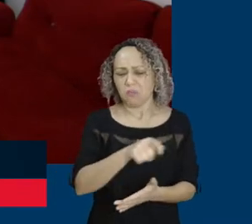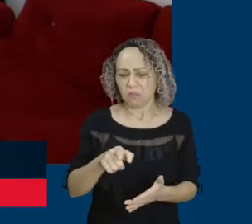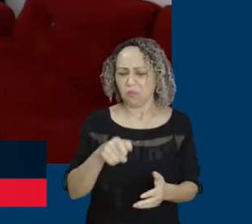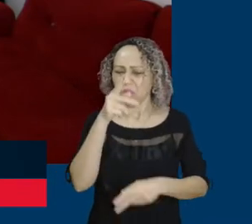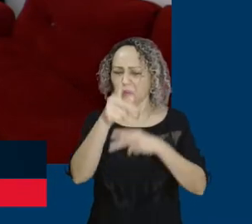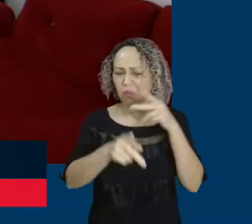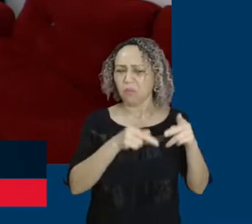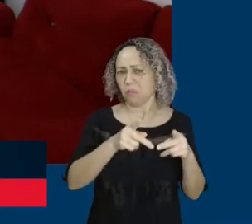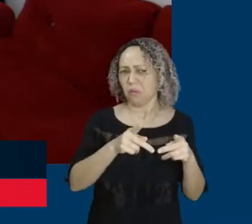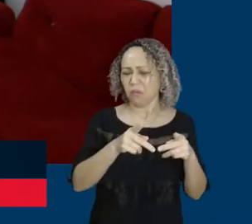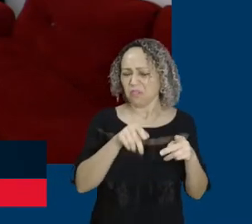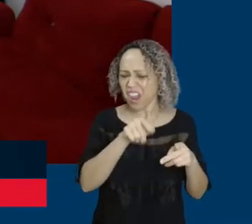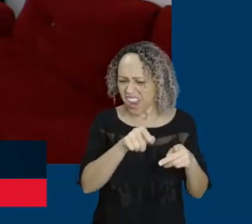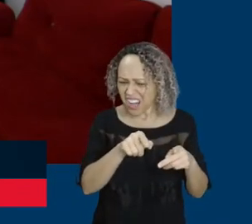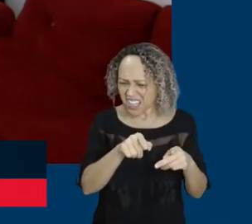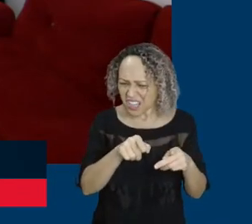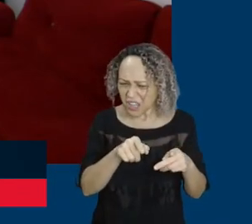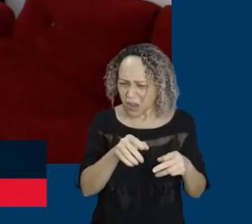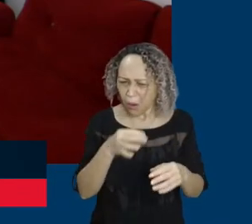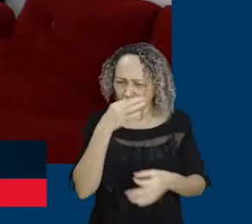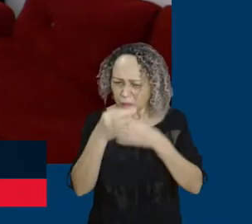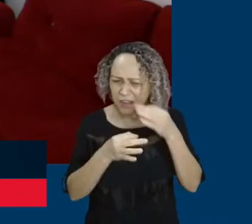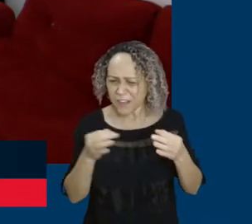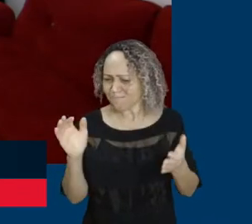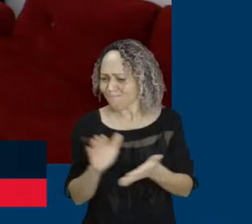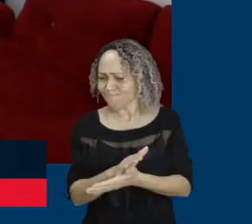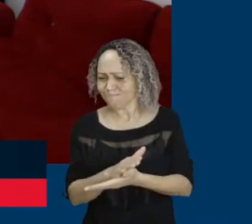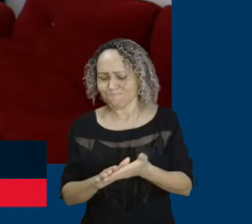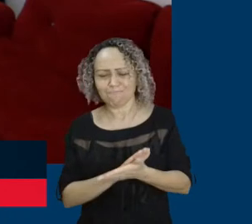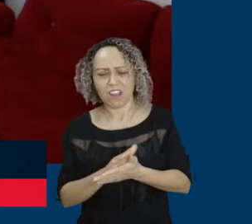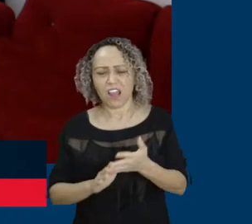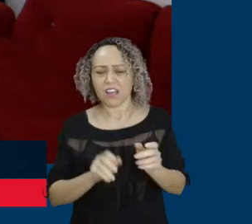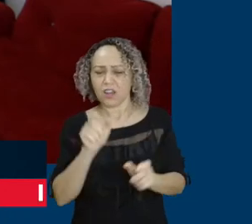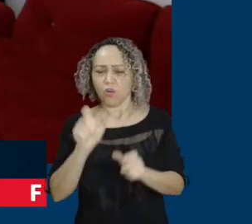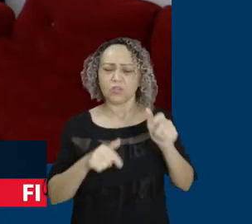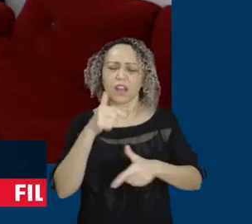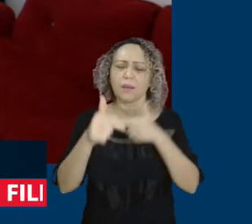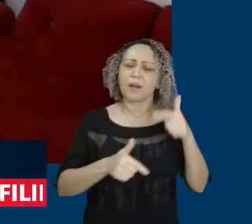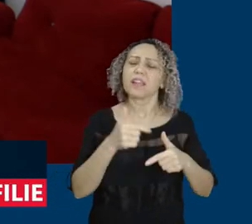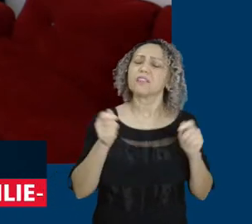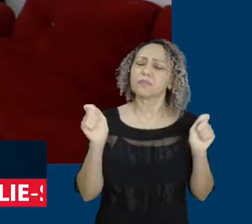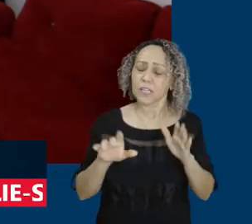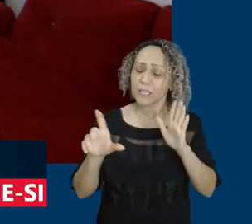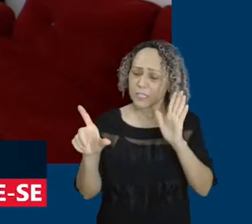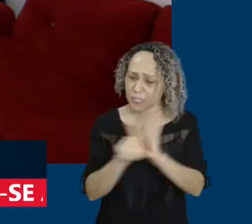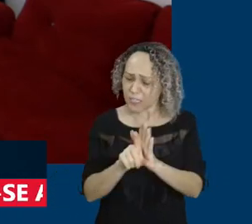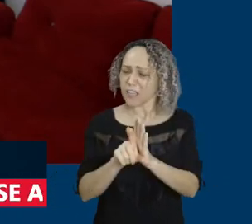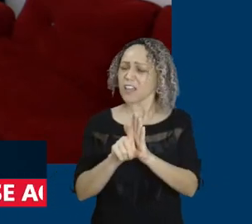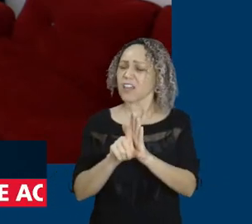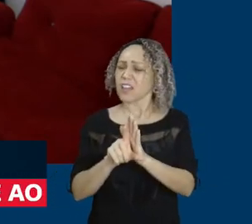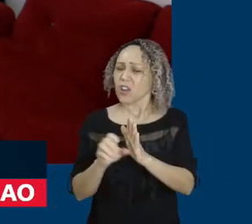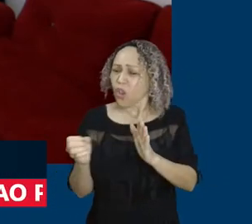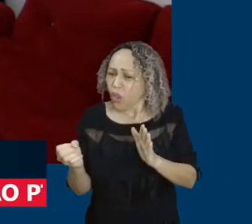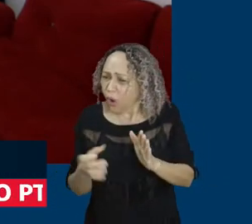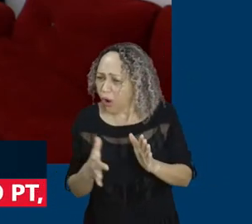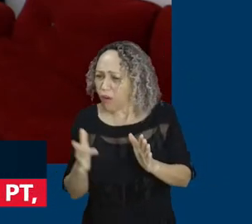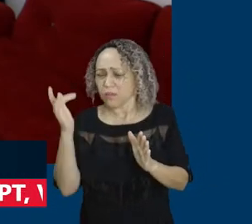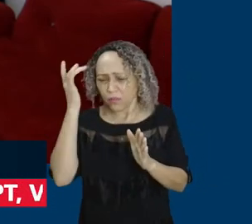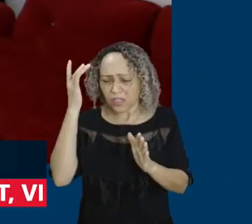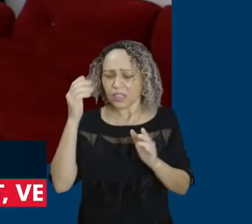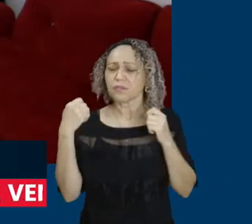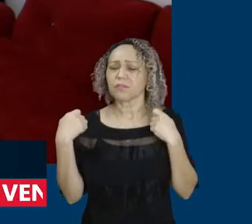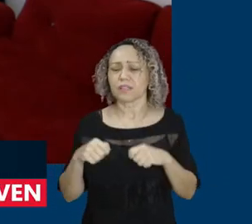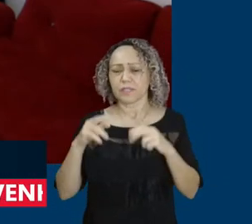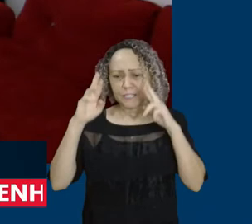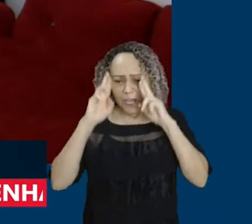fossem ouvidos, que são justamente os trabalhadores. Os trabalhadores precisam de leis modernas, mas que respeitem quem faz girar a roda da economia